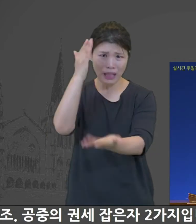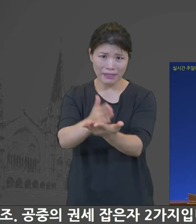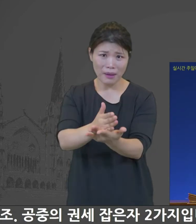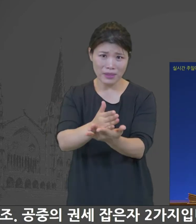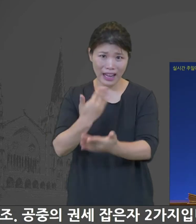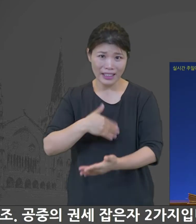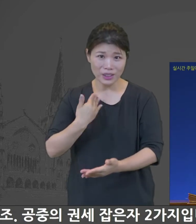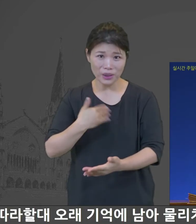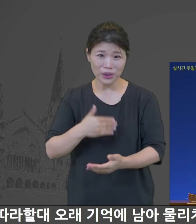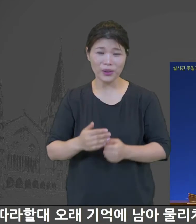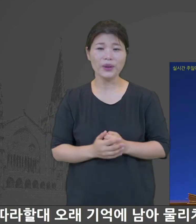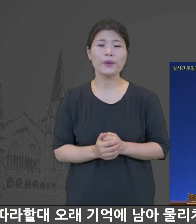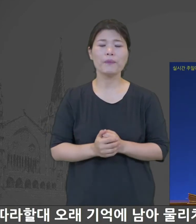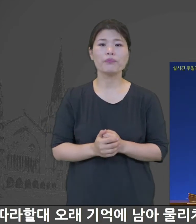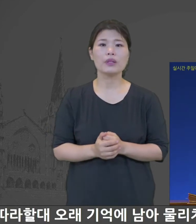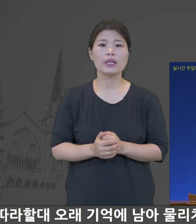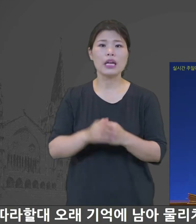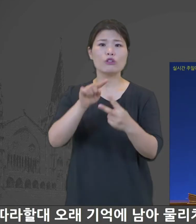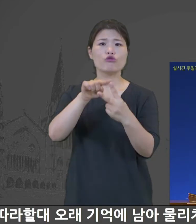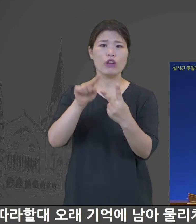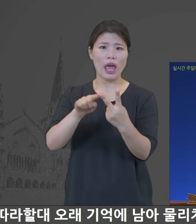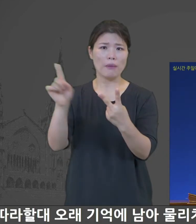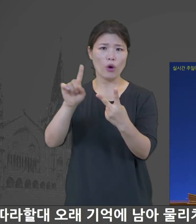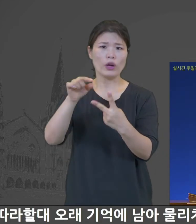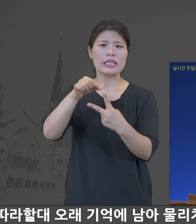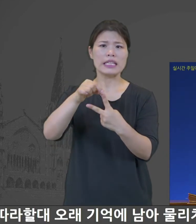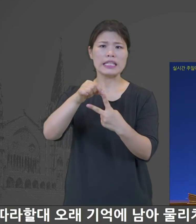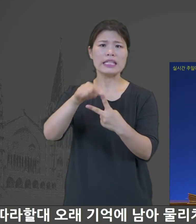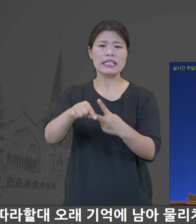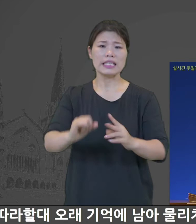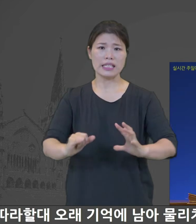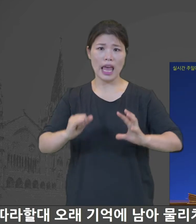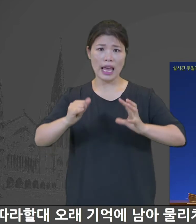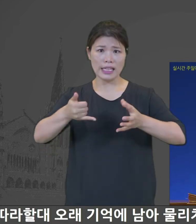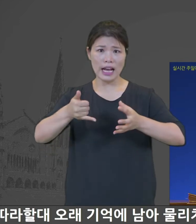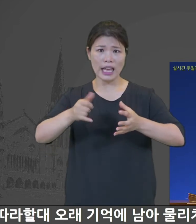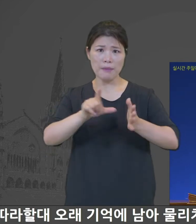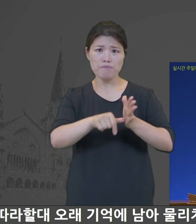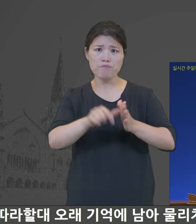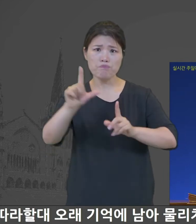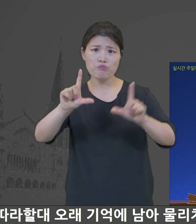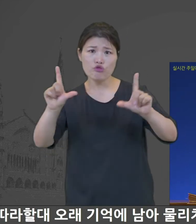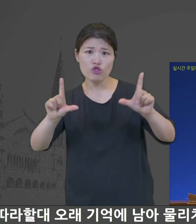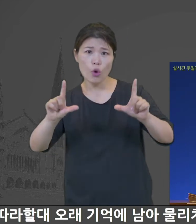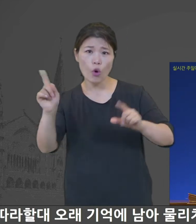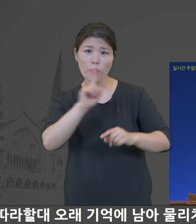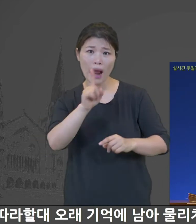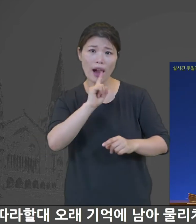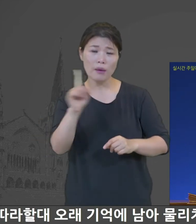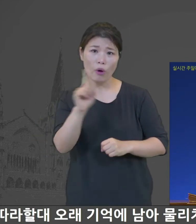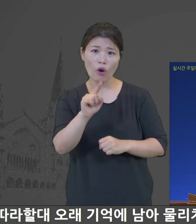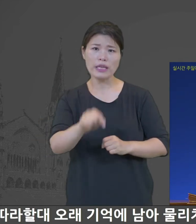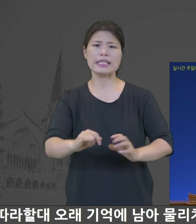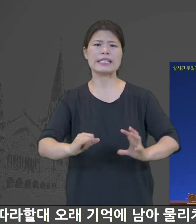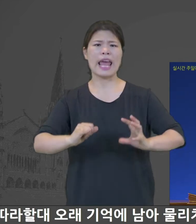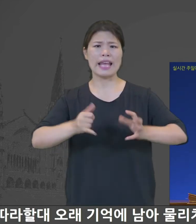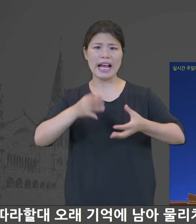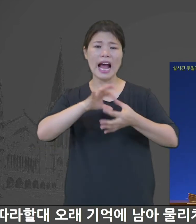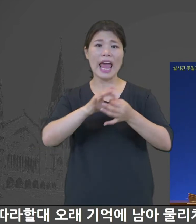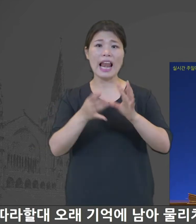뭔가 이제 간단히 살펴봅니다. 이 세상의 풍조에서 이 세상이라는 말은